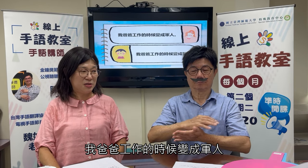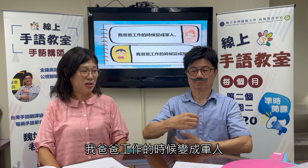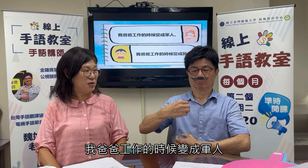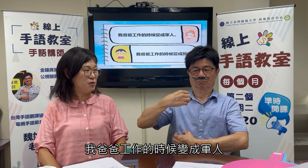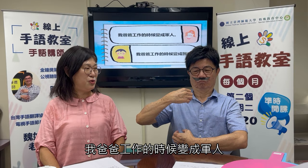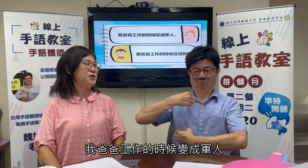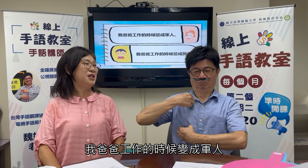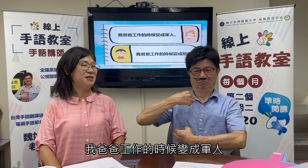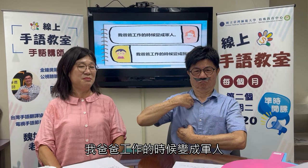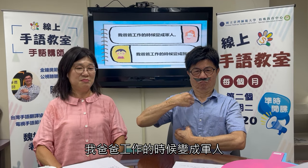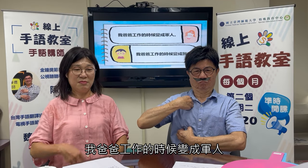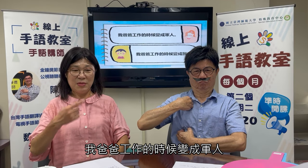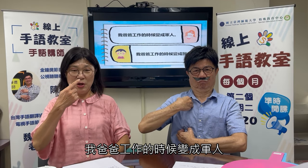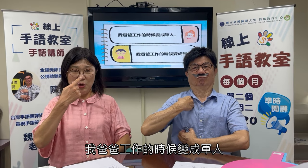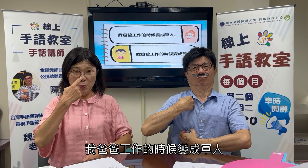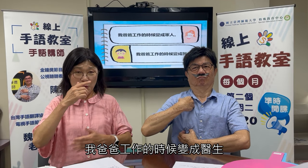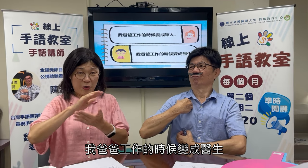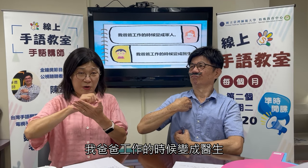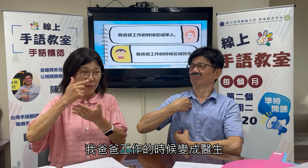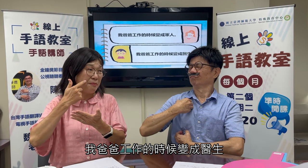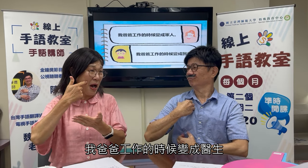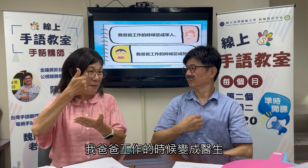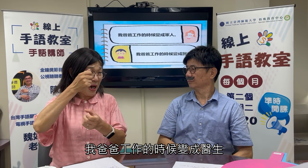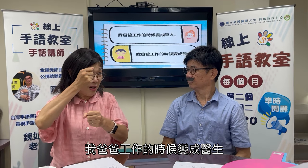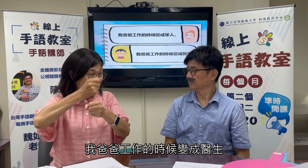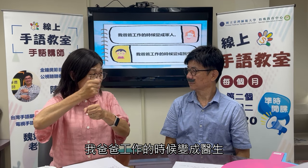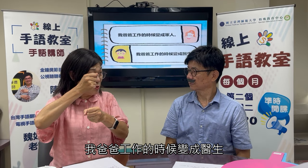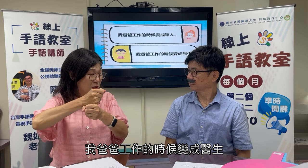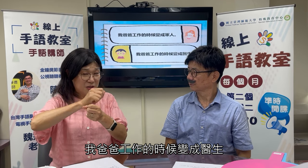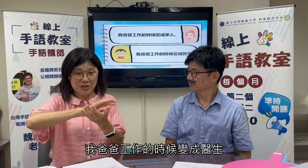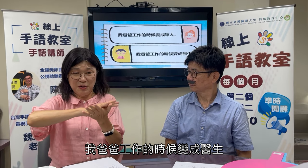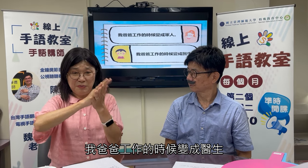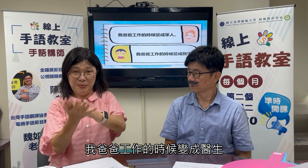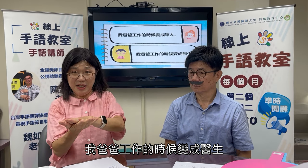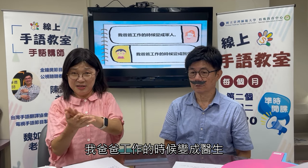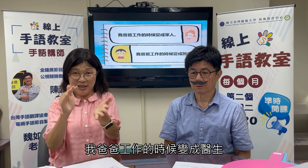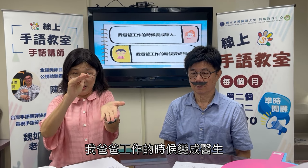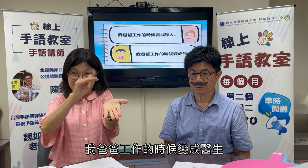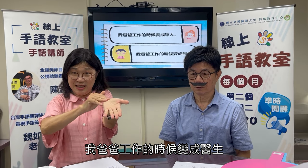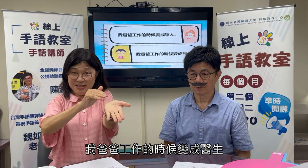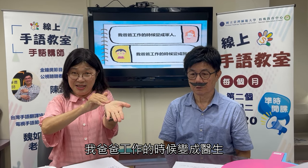成军人，我爸爸工作的时候变成医生。